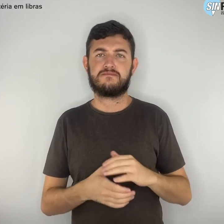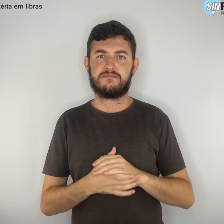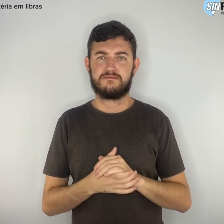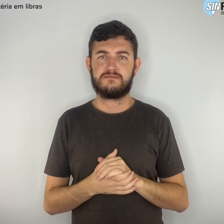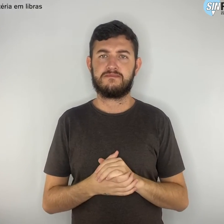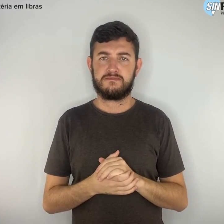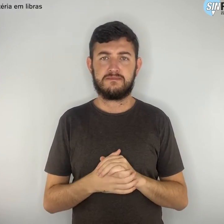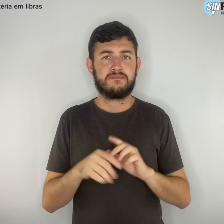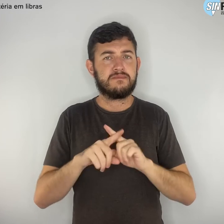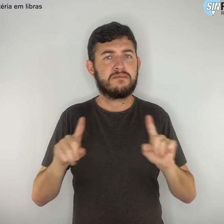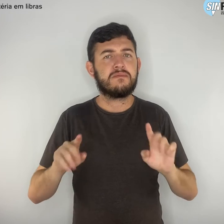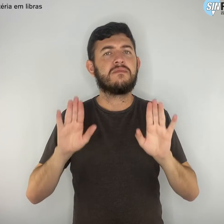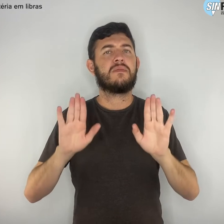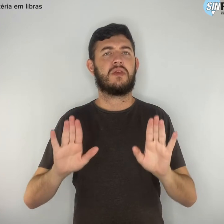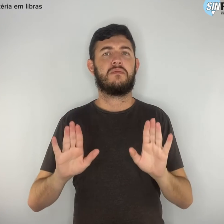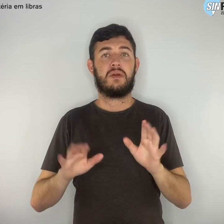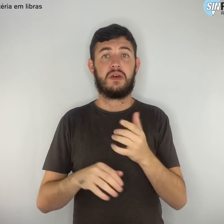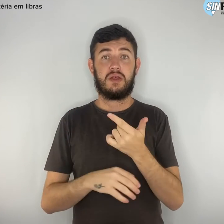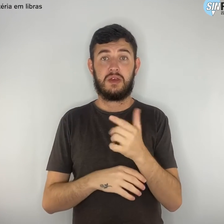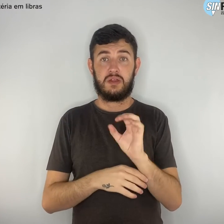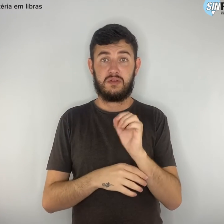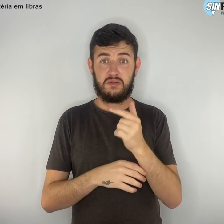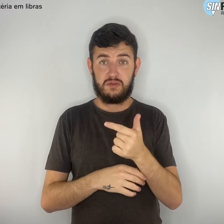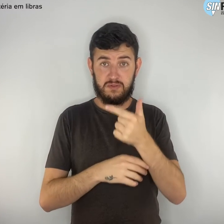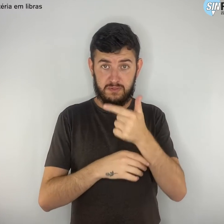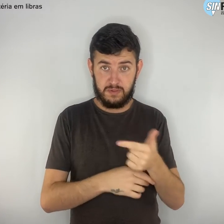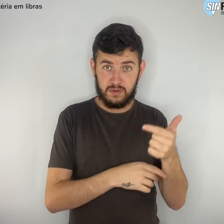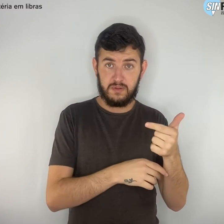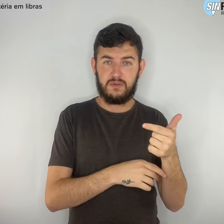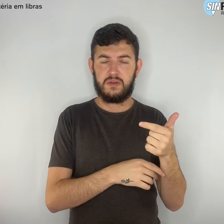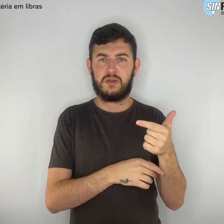Só em 2022 foram confirmados